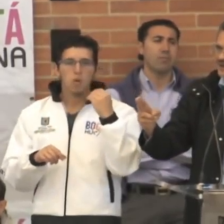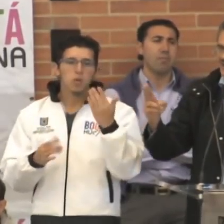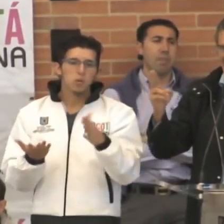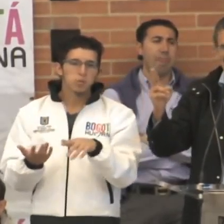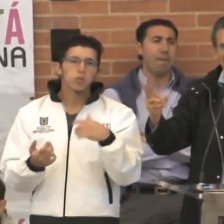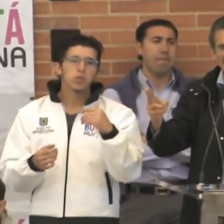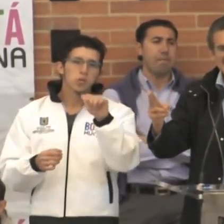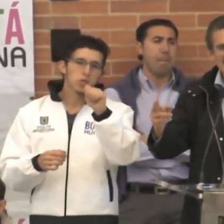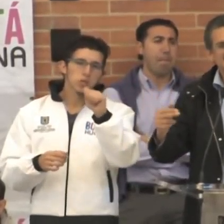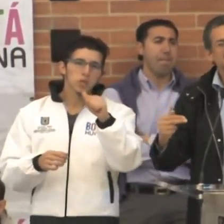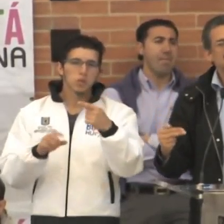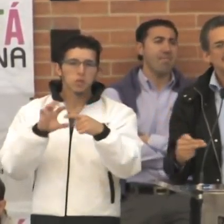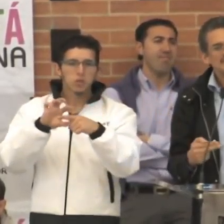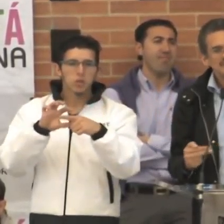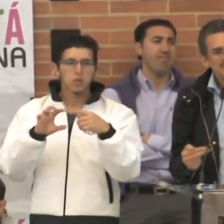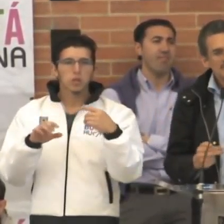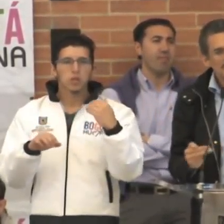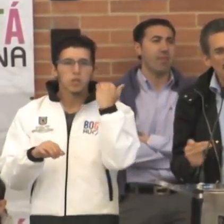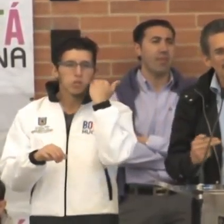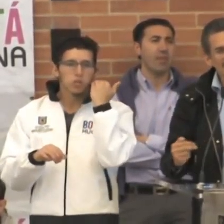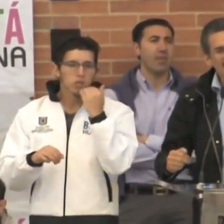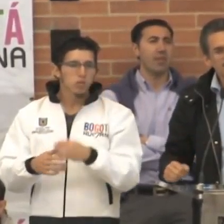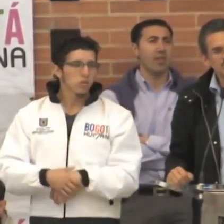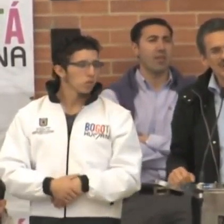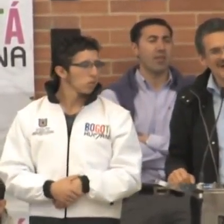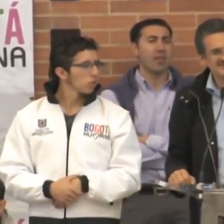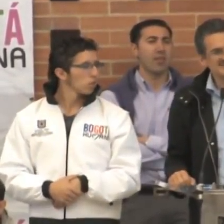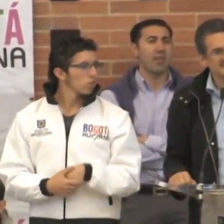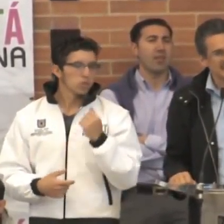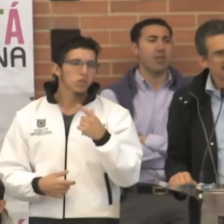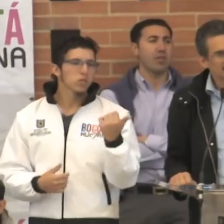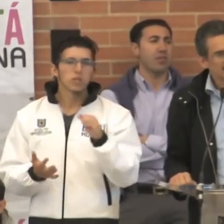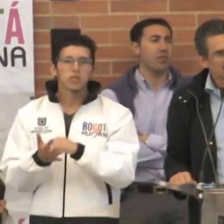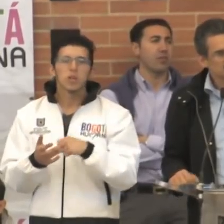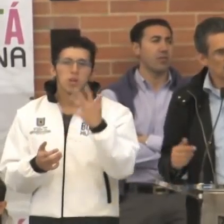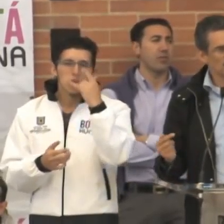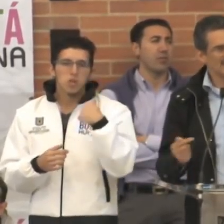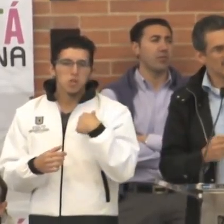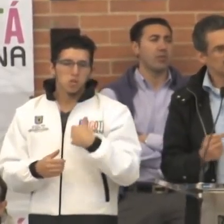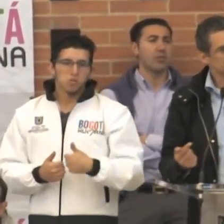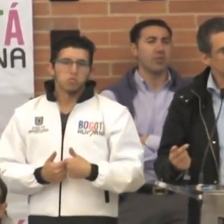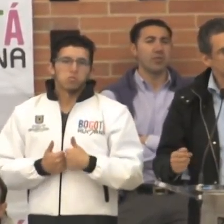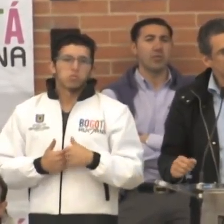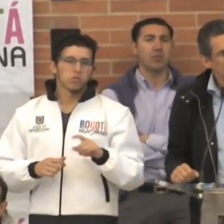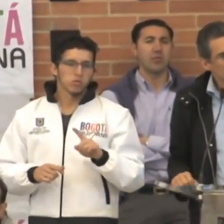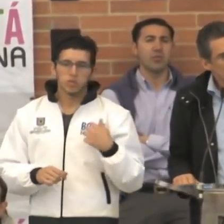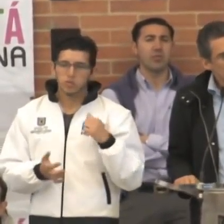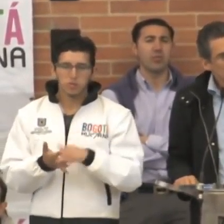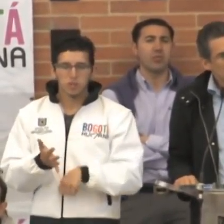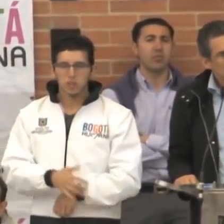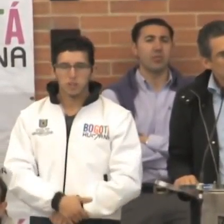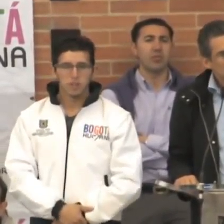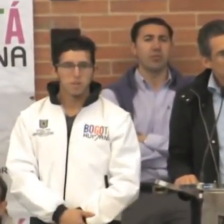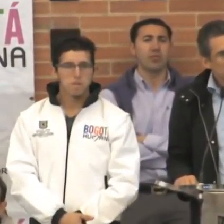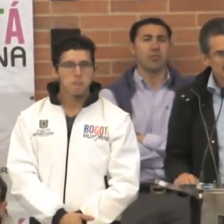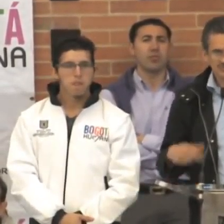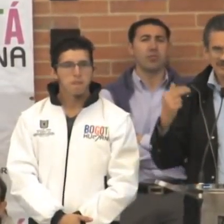generan en esas riñas por la cultura machista. Yo no me dejo de usted.